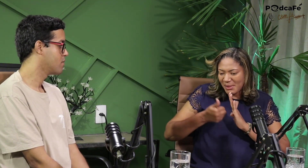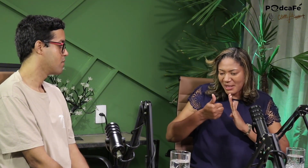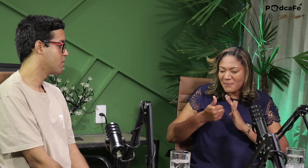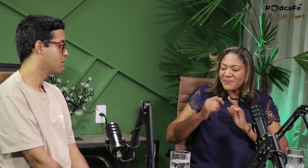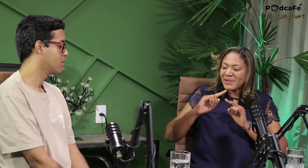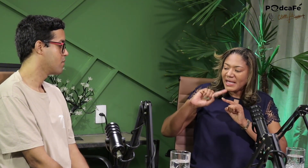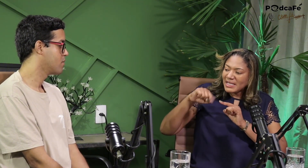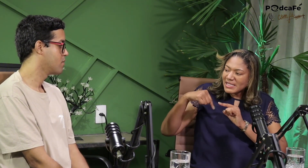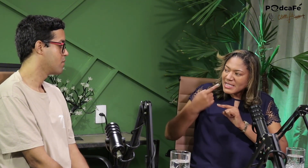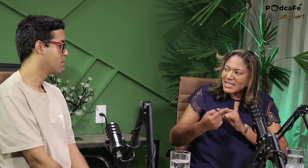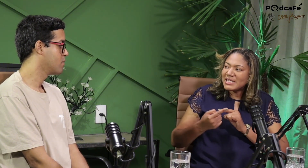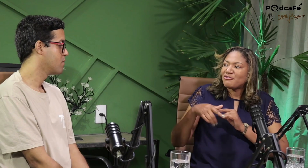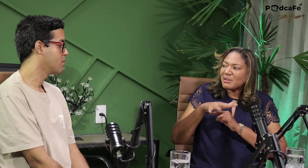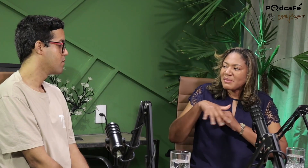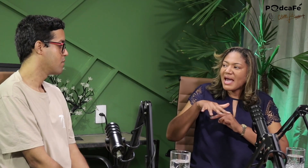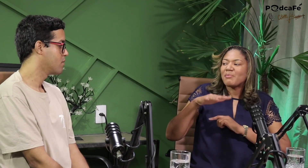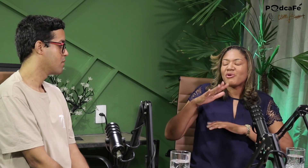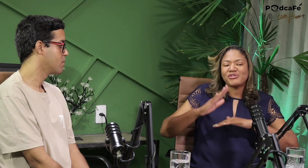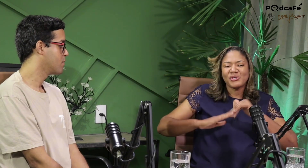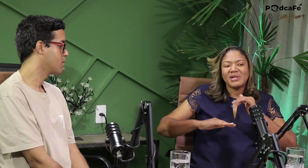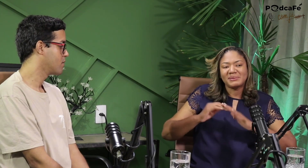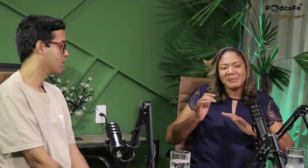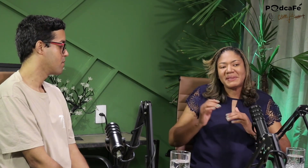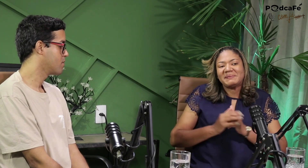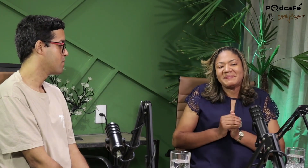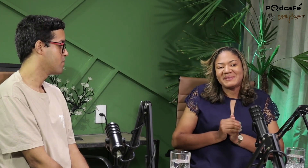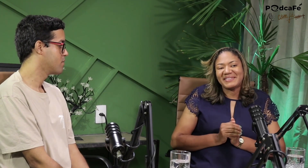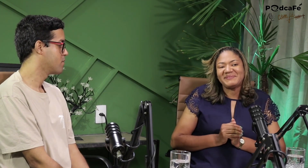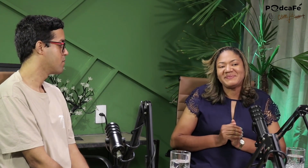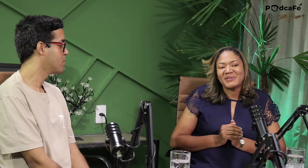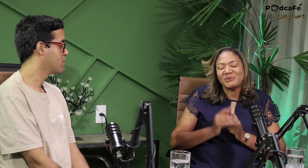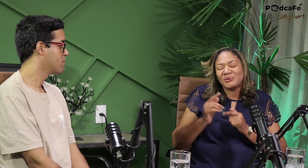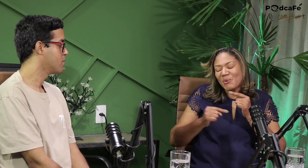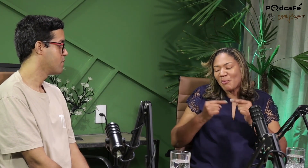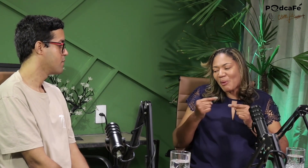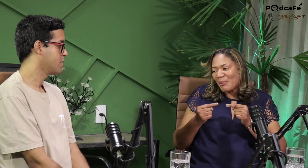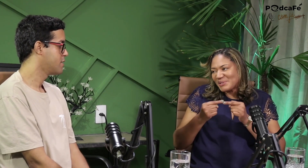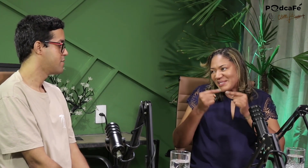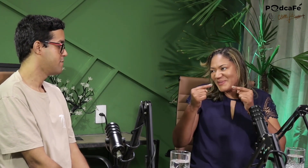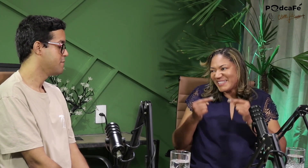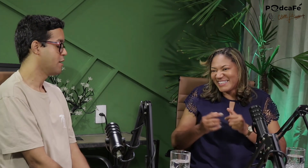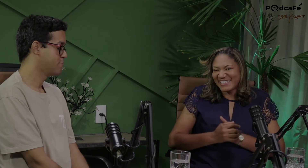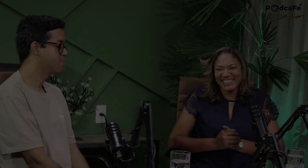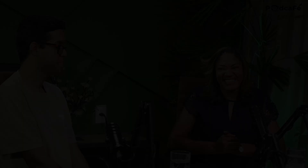igreja primeiro, e em seguida foi na minha área profissional também, né? Tudo com propósito.